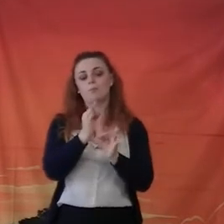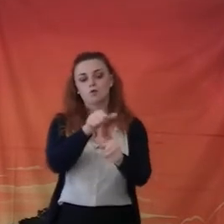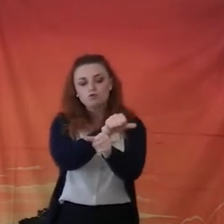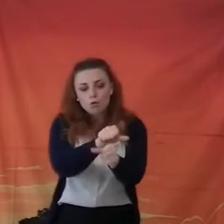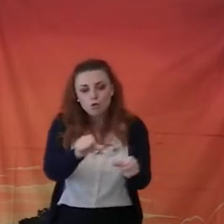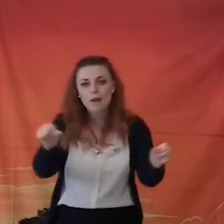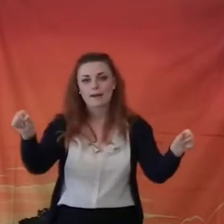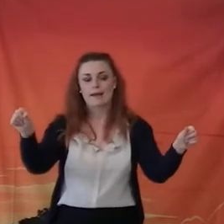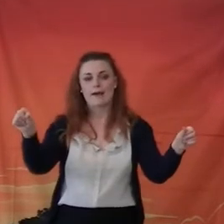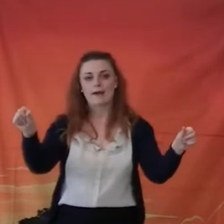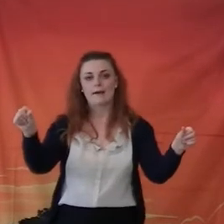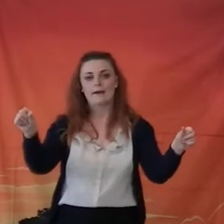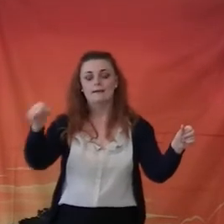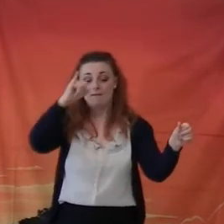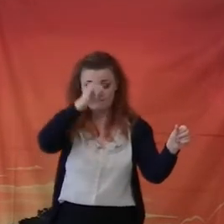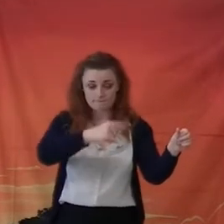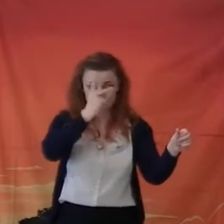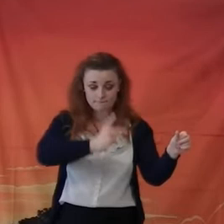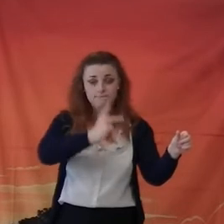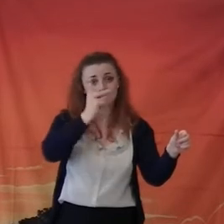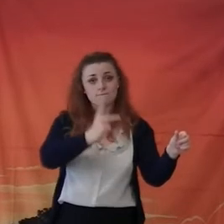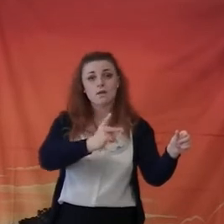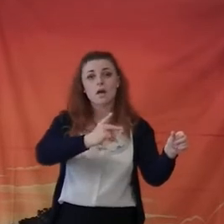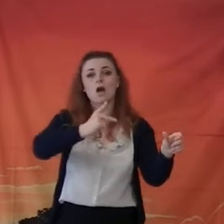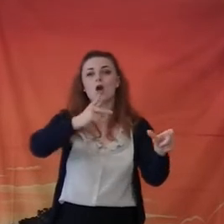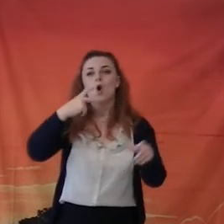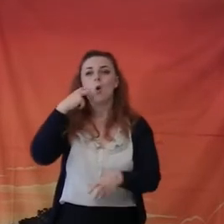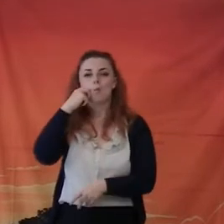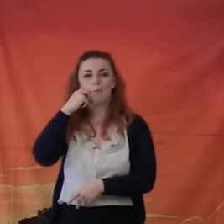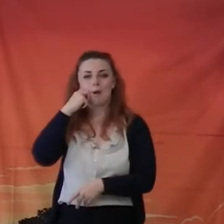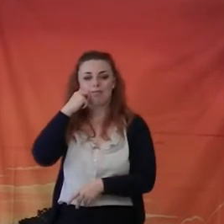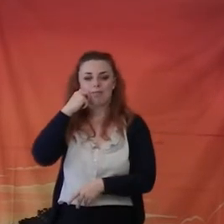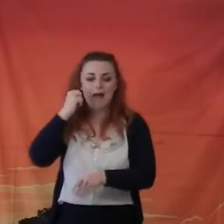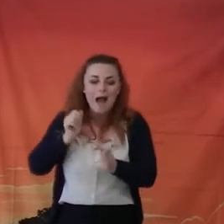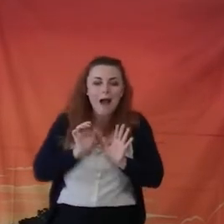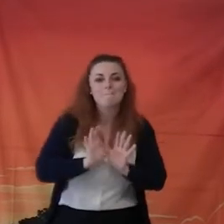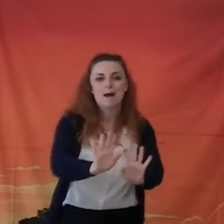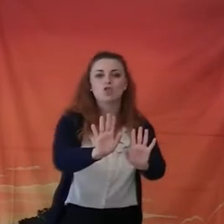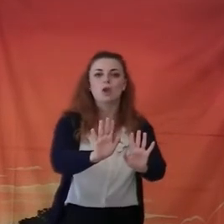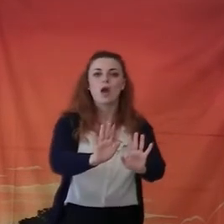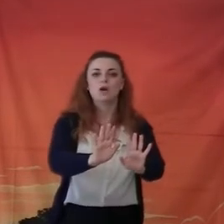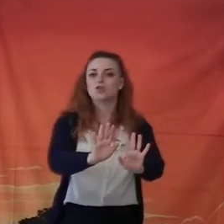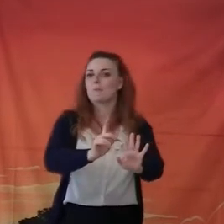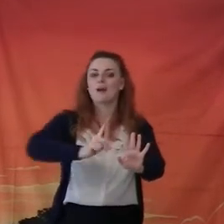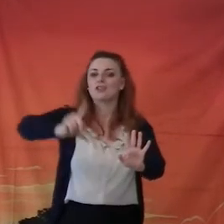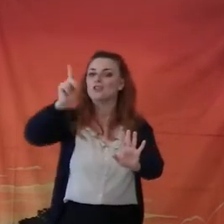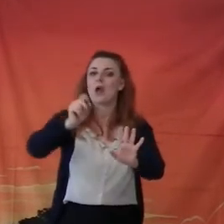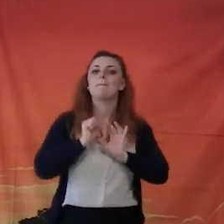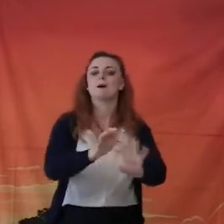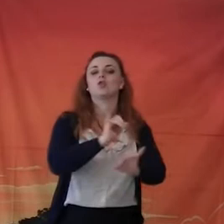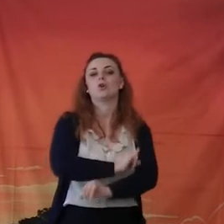abbandonati dagli uomini, non ci siamo mai sentiti abbandonati da Dio. E questo lo voglio gridare,